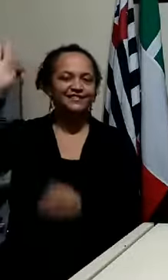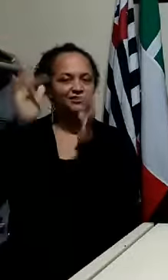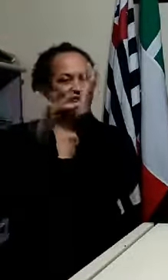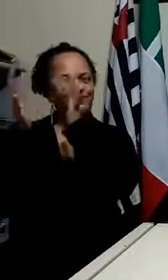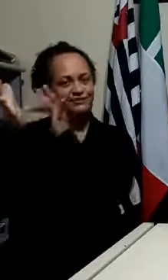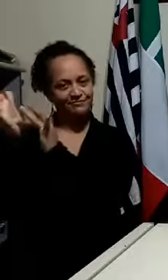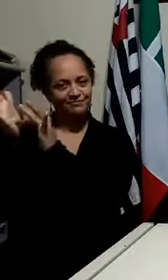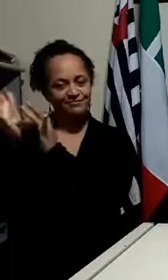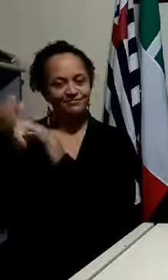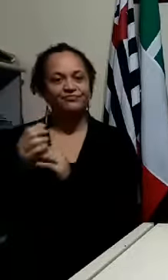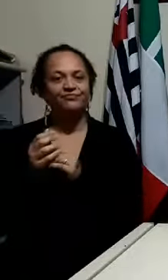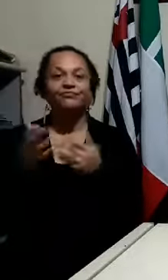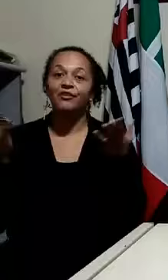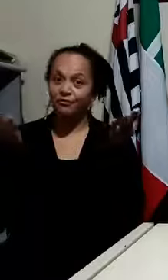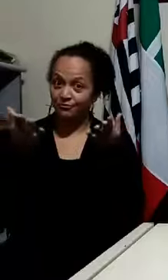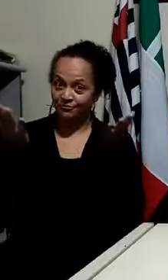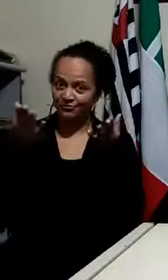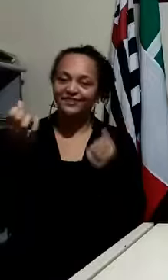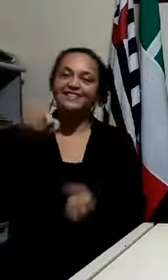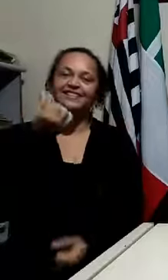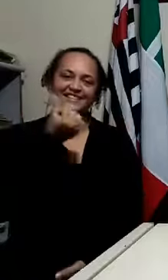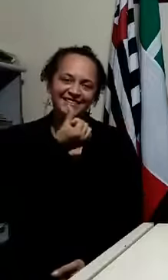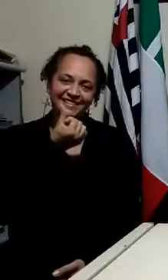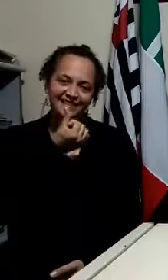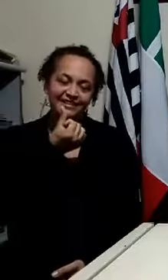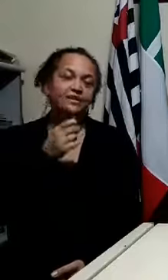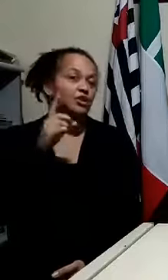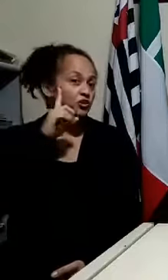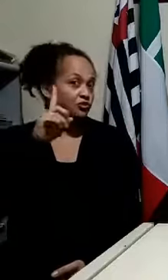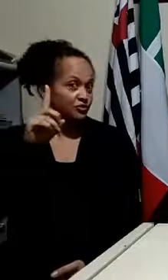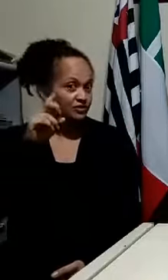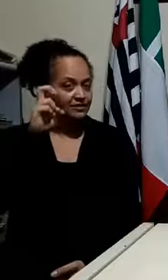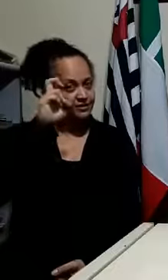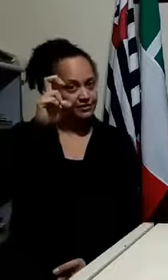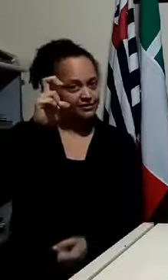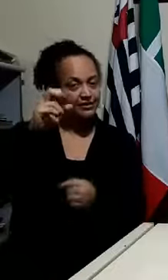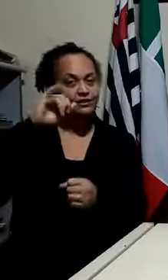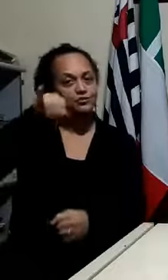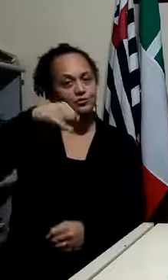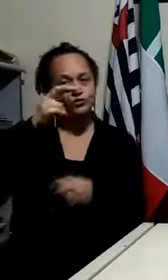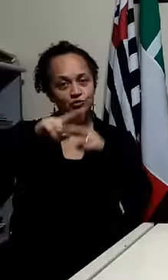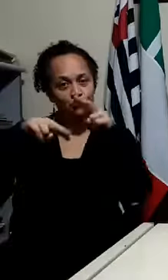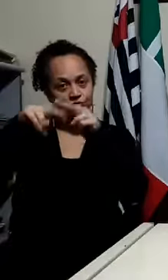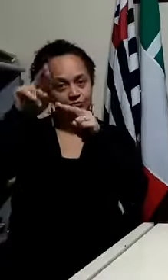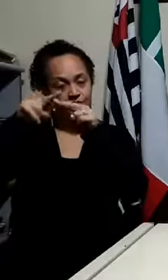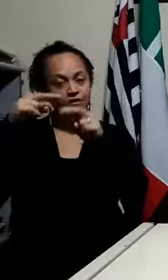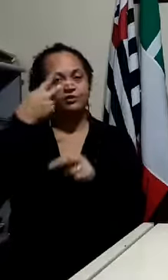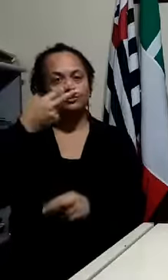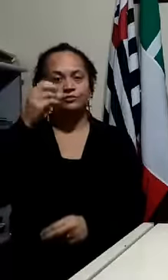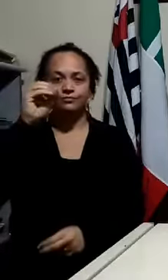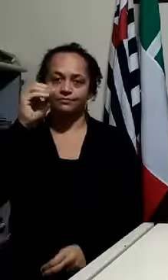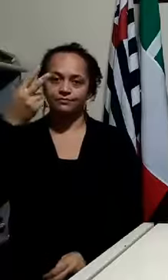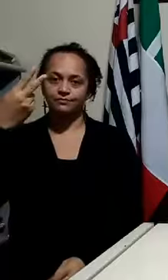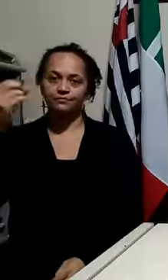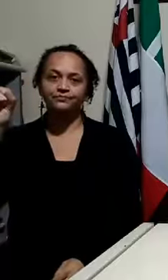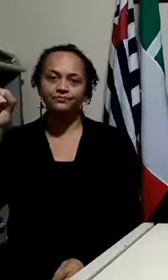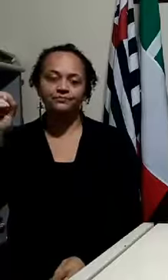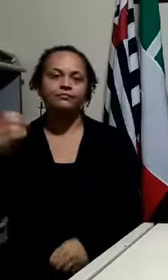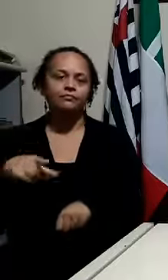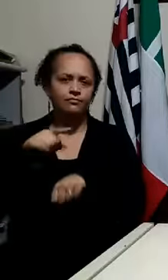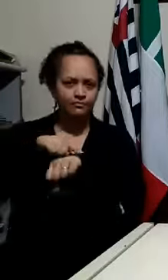Cristo. Estamos aqui nessa sexta-feira, dia 5 de junho de 2020, às 19 horas